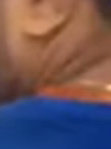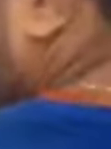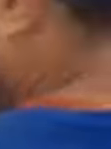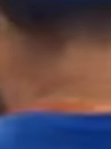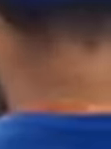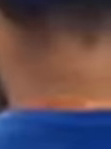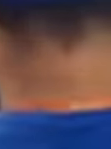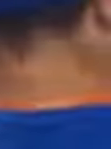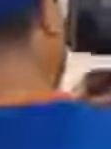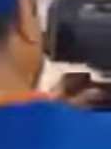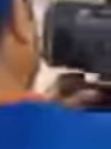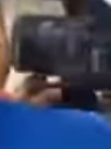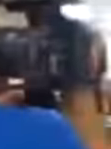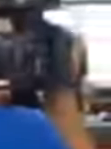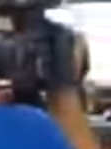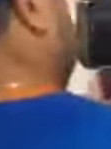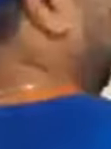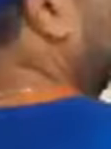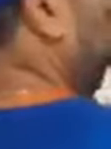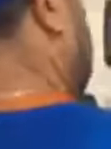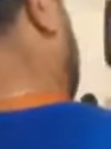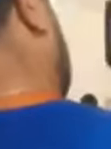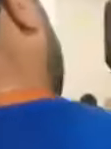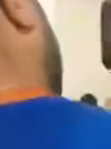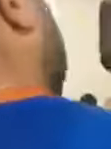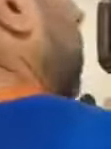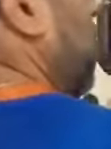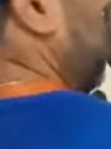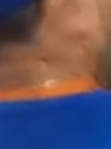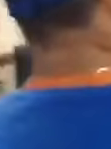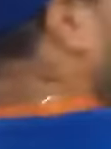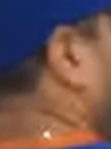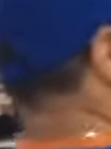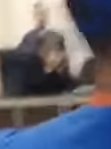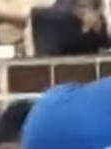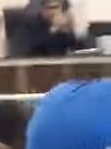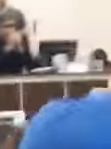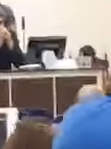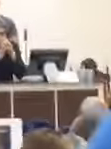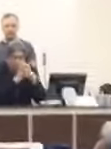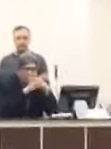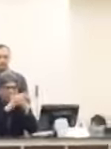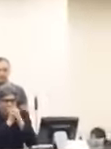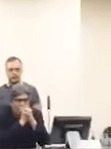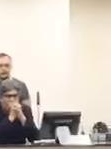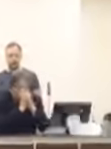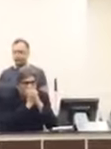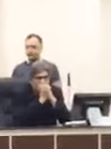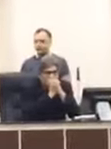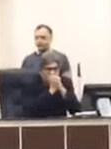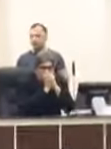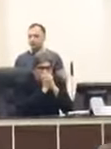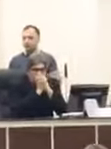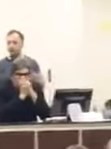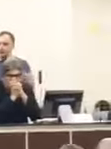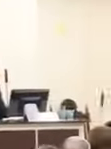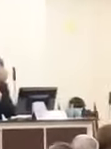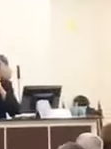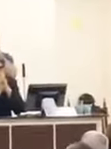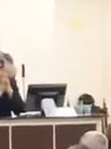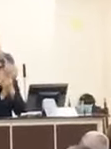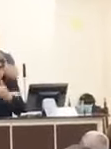Zeca, não teve jeito de recuperar aí o sistema? Temos um teste, vai. 3 minutos atrás estava funcionando, agora. Então tá, devido a